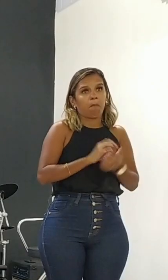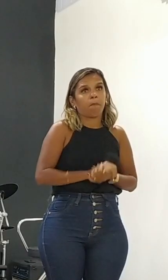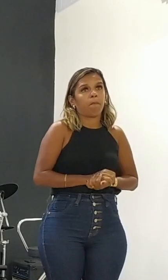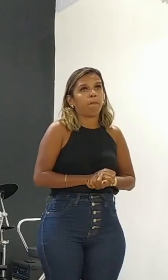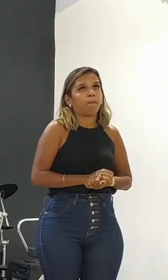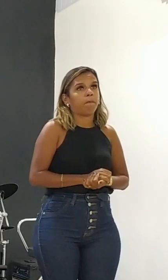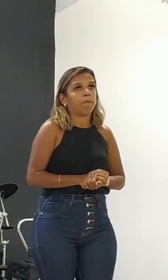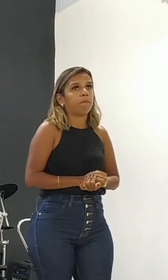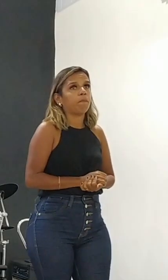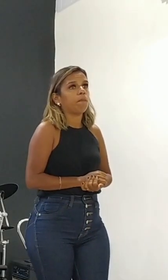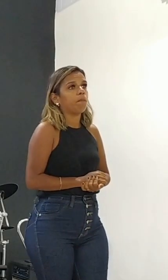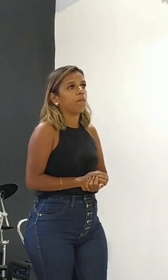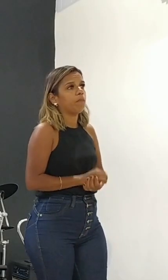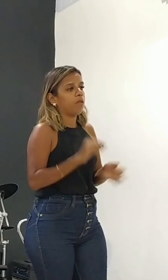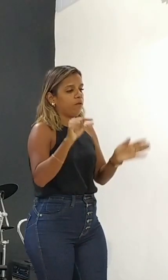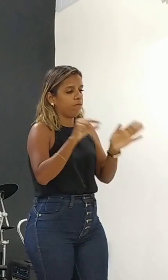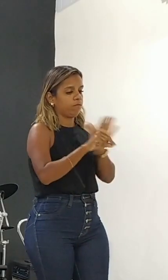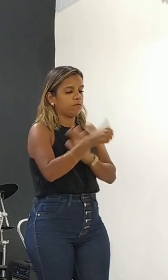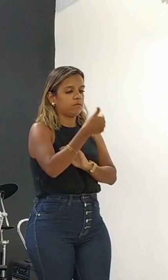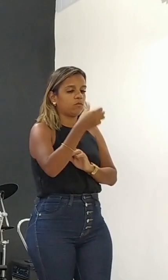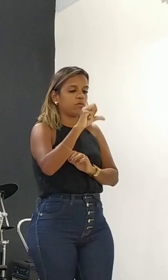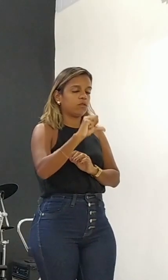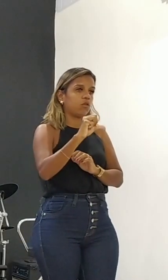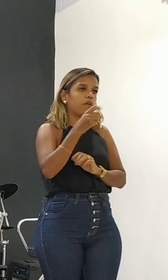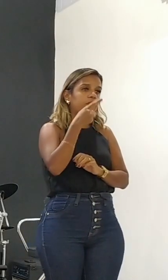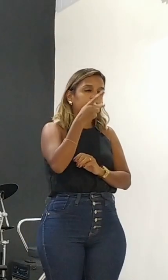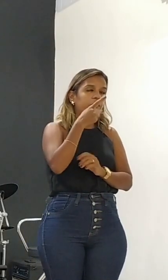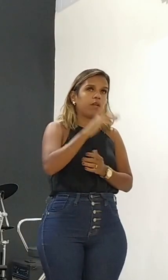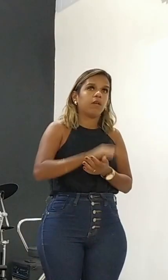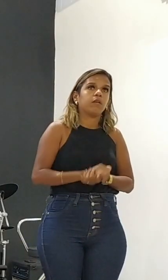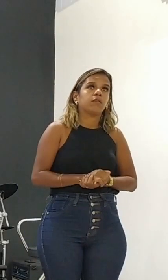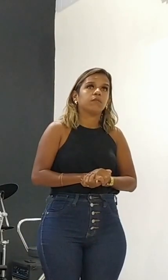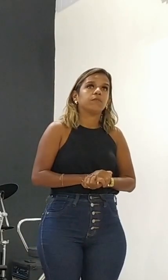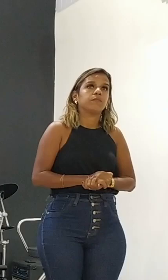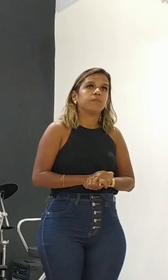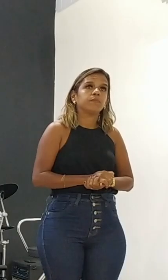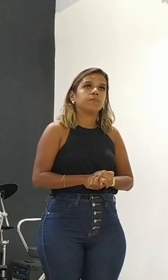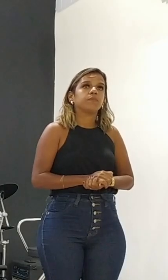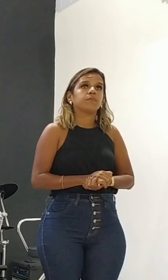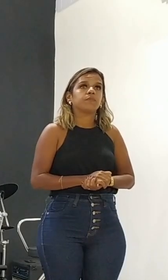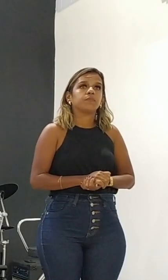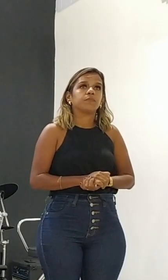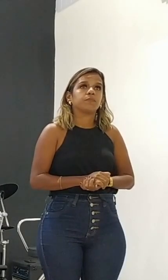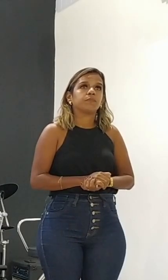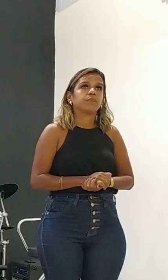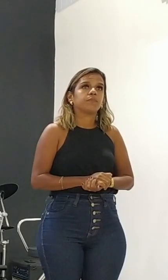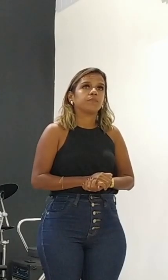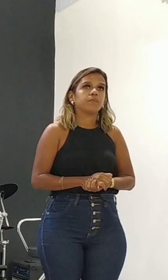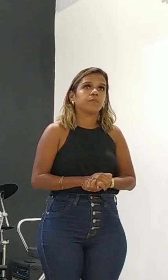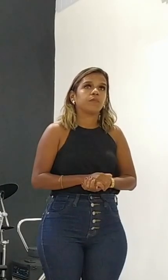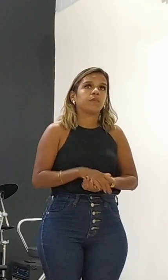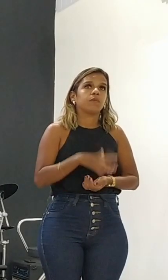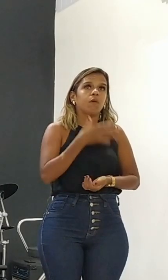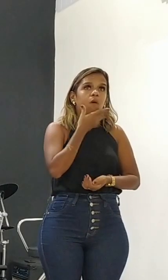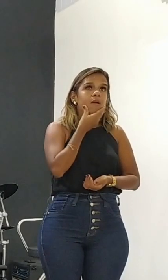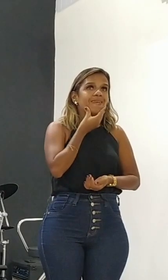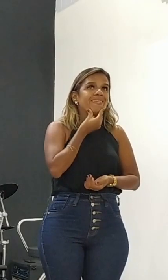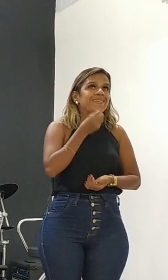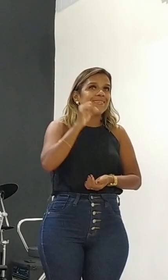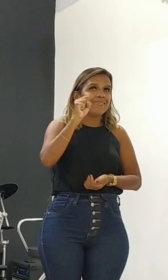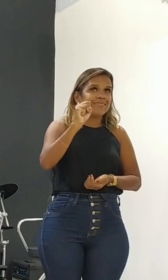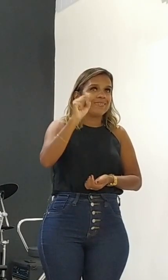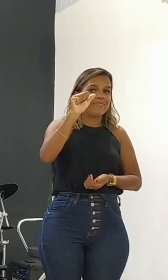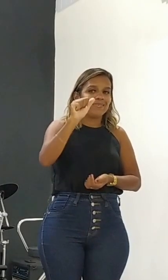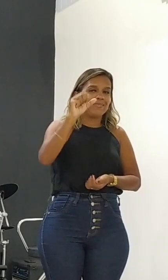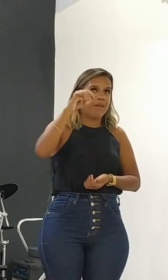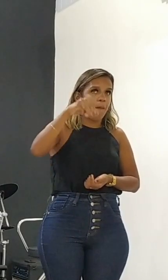Veja bem, no versículo 19 vai dizer: e ouvindo Sanbalate é o diabo, é